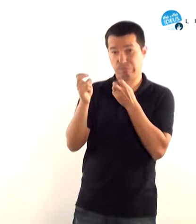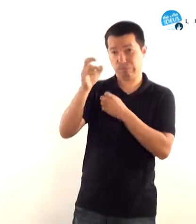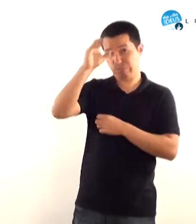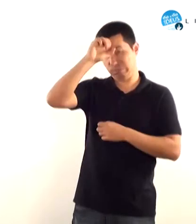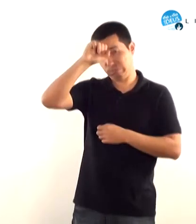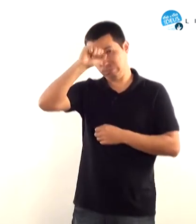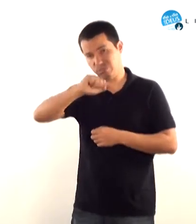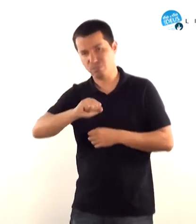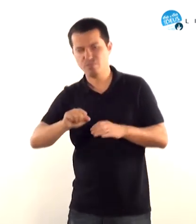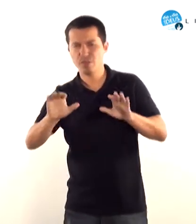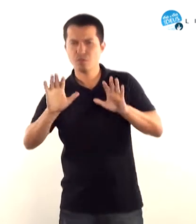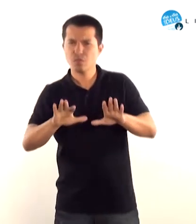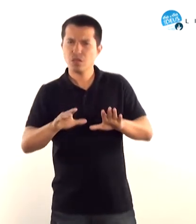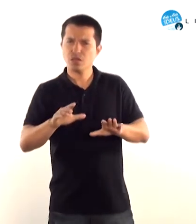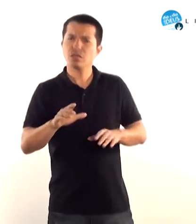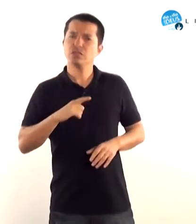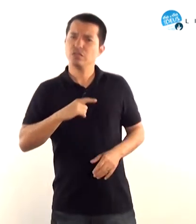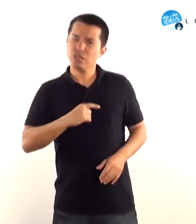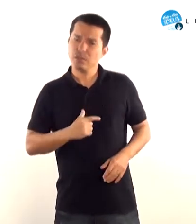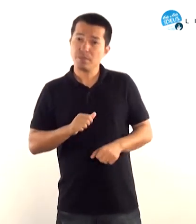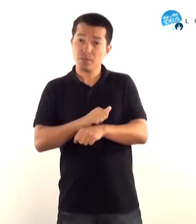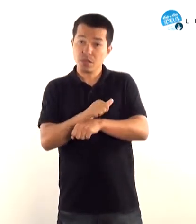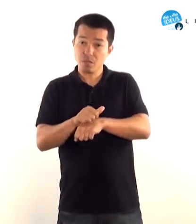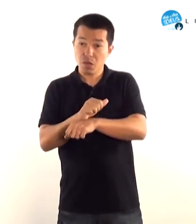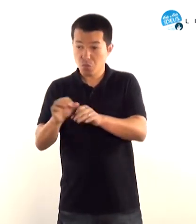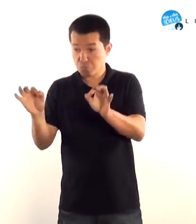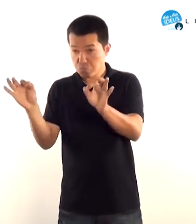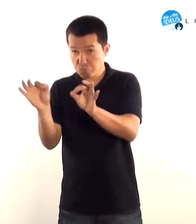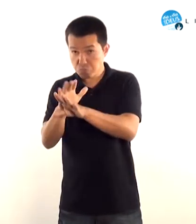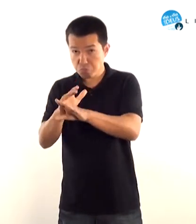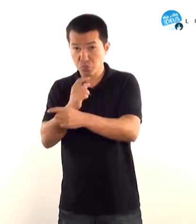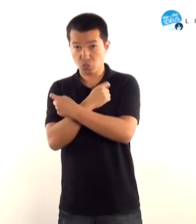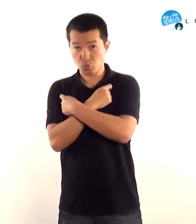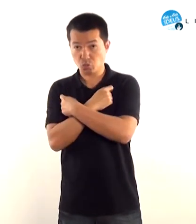nenhum lugar da Bíblia a gente vai encontrar Ló construindo o seu altar.